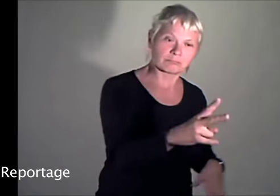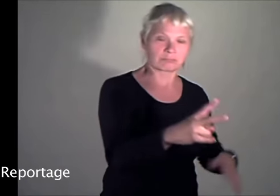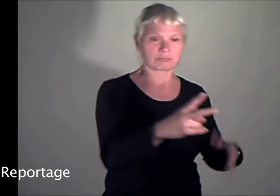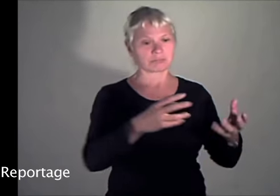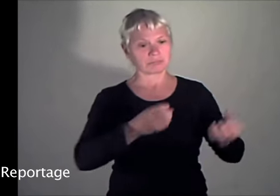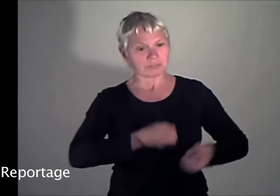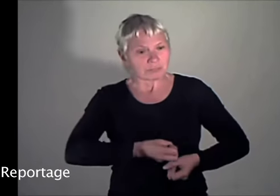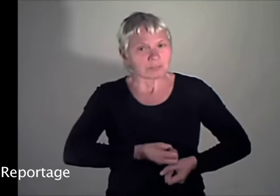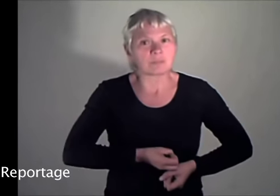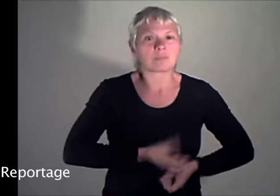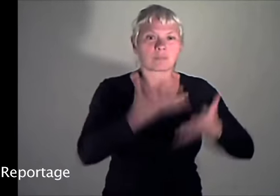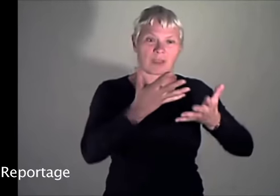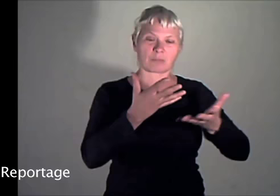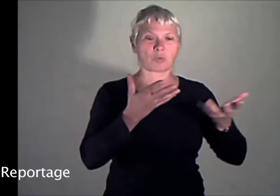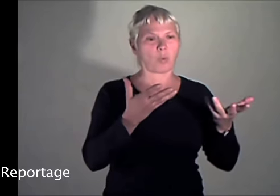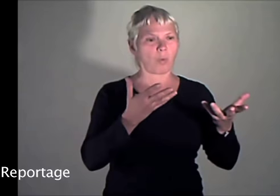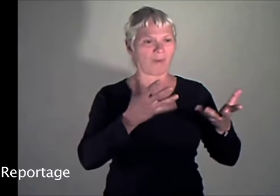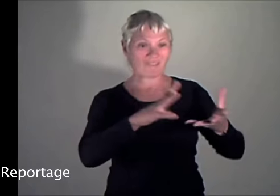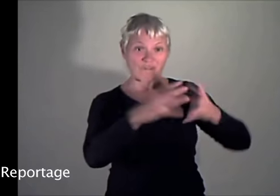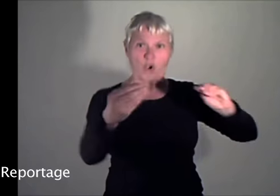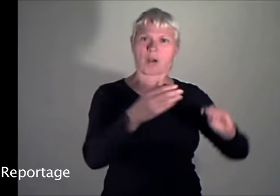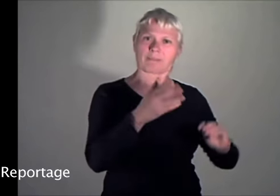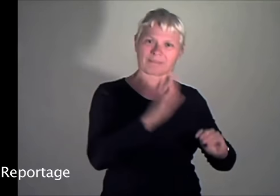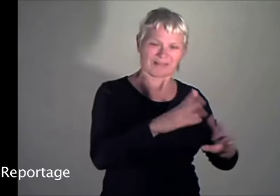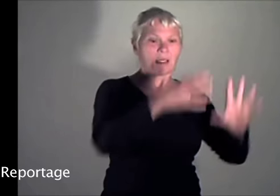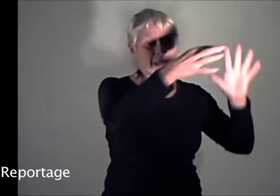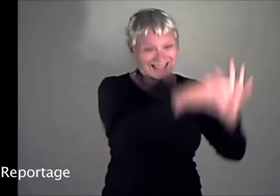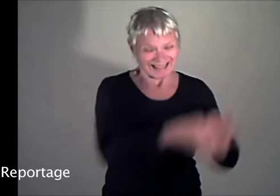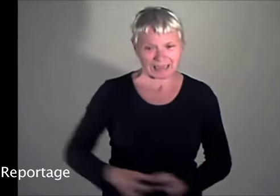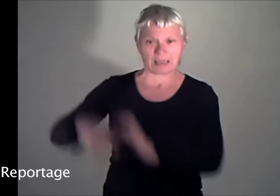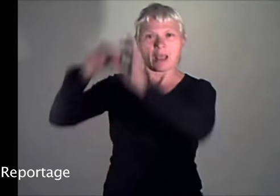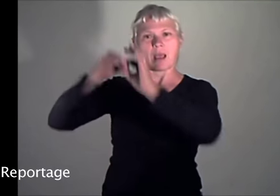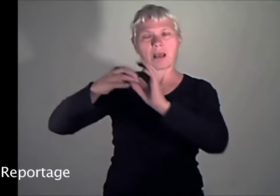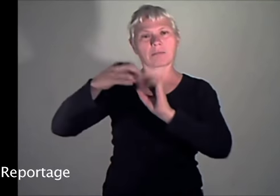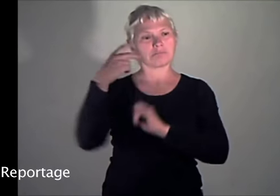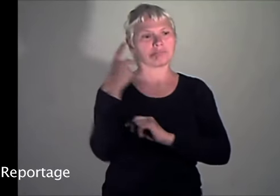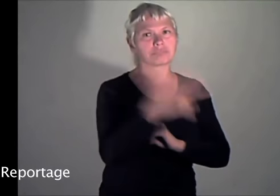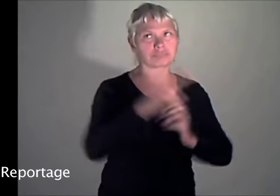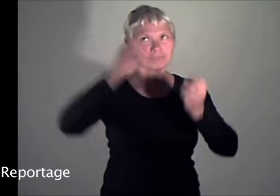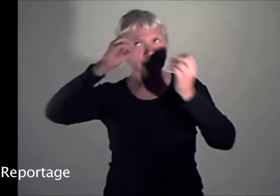à un mode de pensée spécifique. Waouh! C'est parfait. Yes! C'est parfait ça. Alors, C'est ça. on recommence.